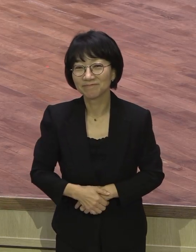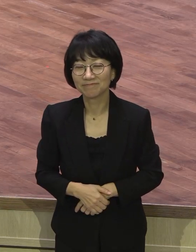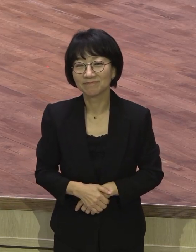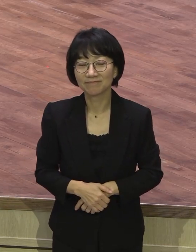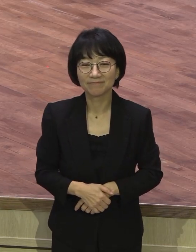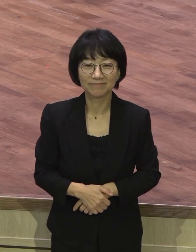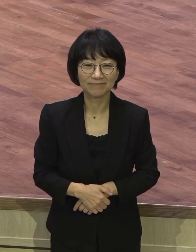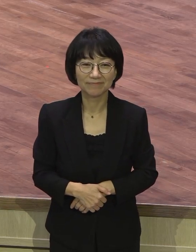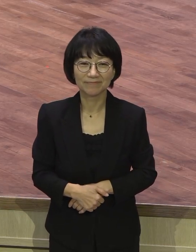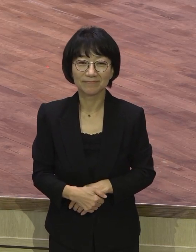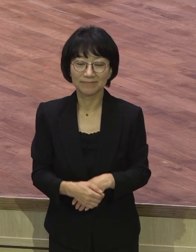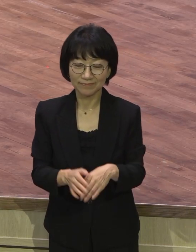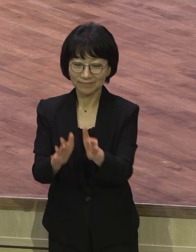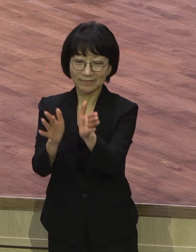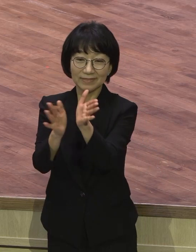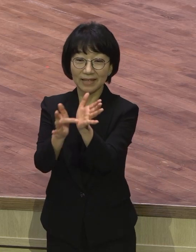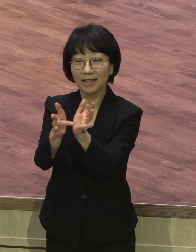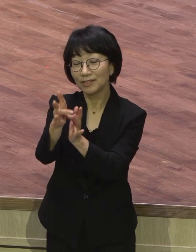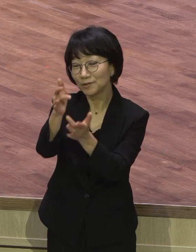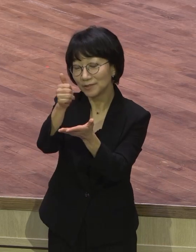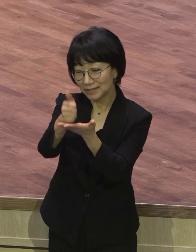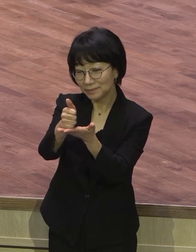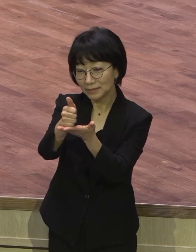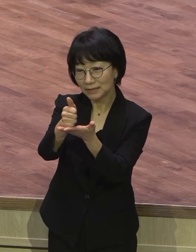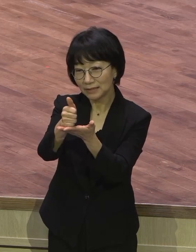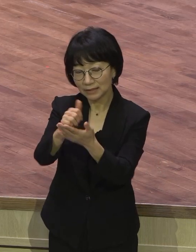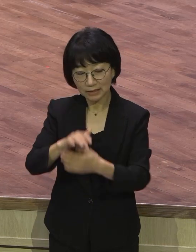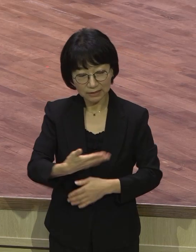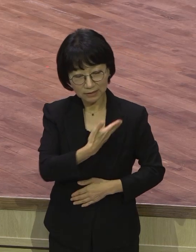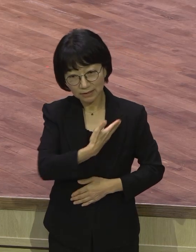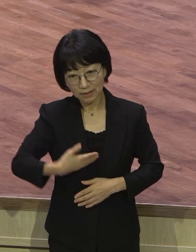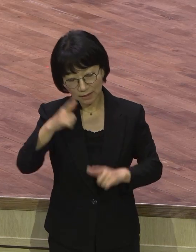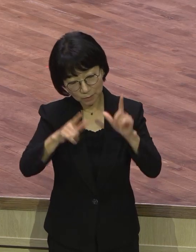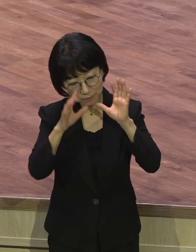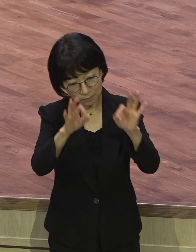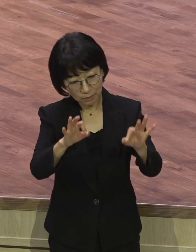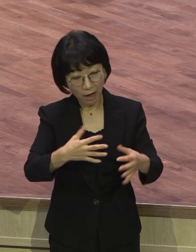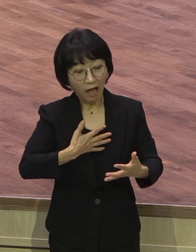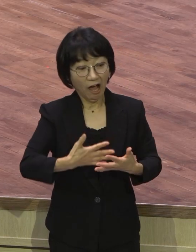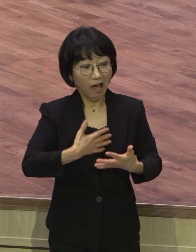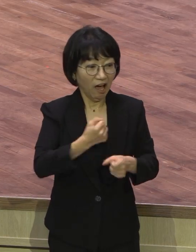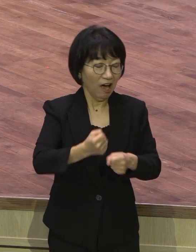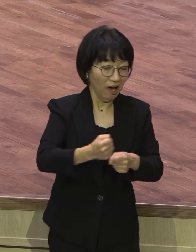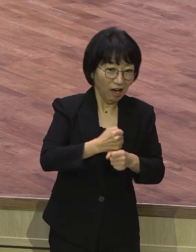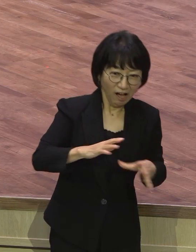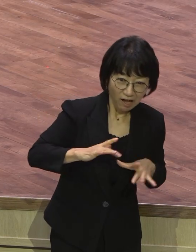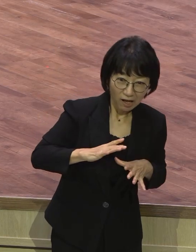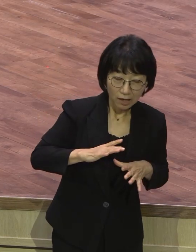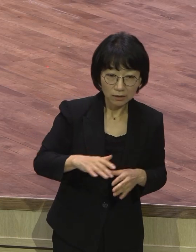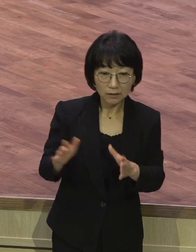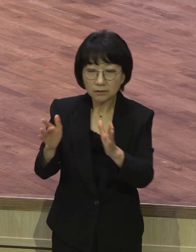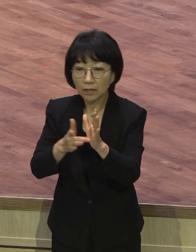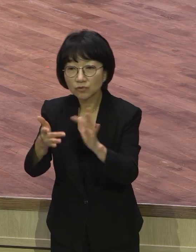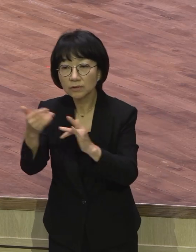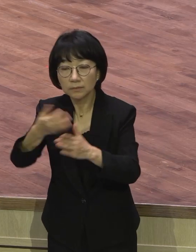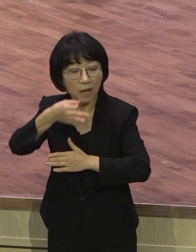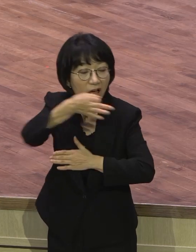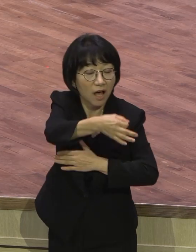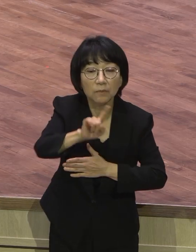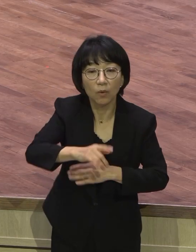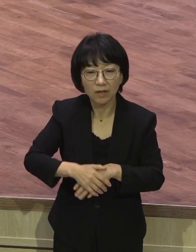예수님께서는 죽음의 공포에 사로잡히던 제자들을 향해서 말하겠어요 어찌하여 무수하느냐